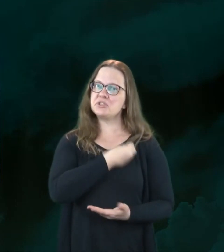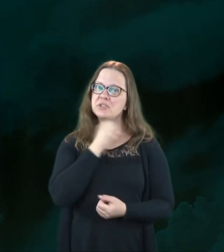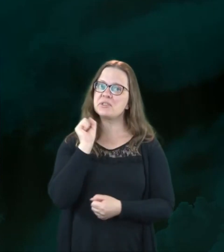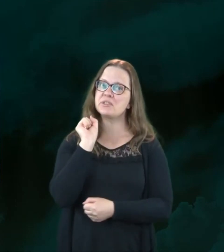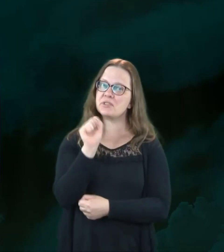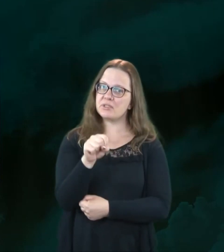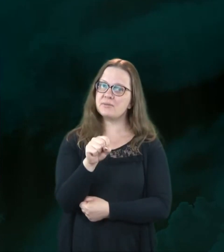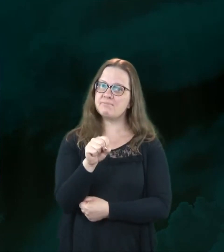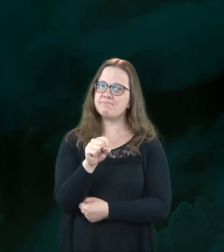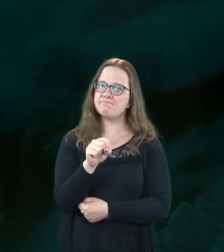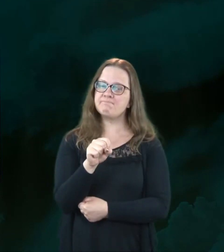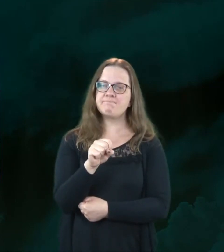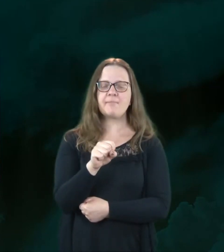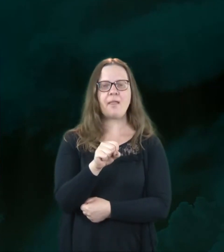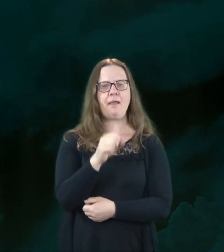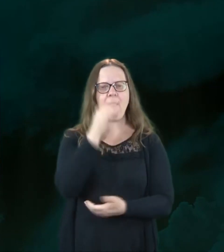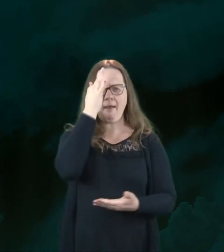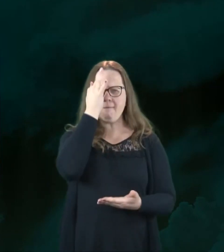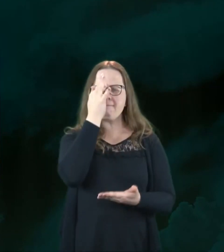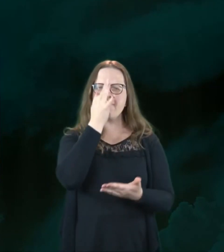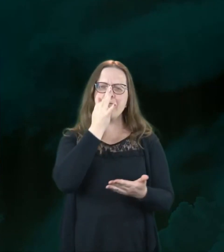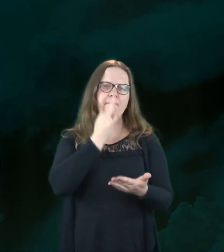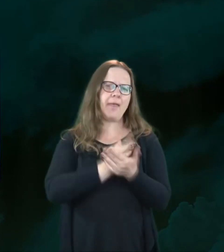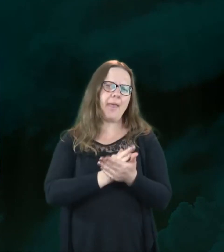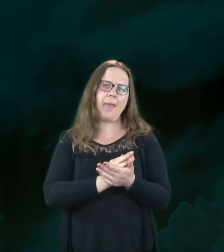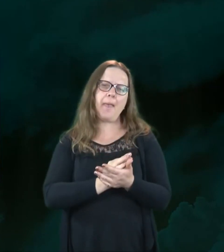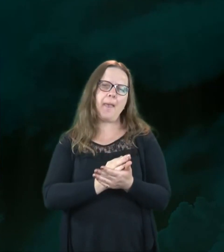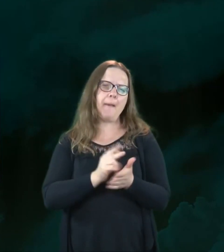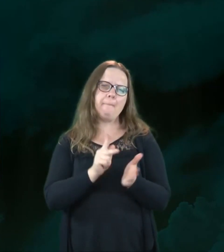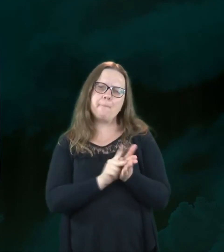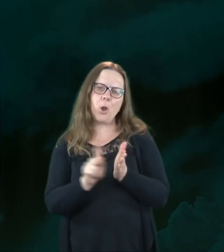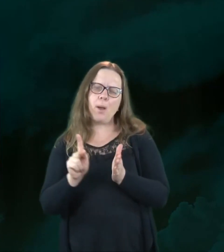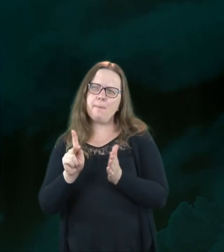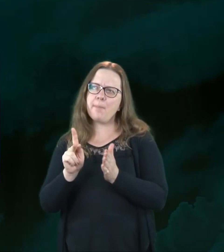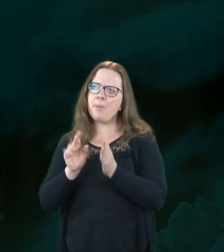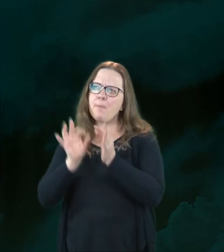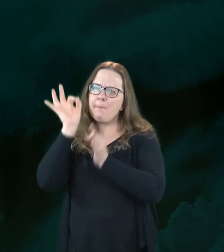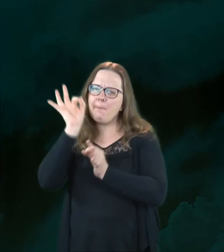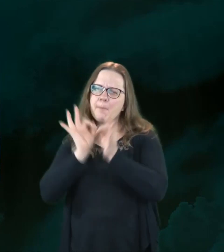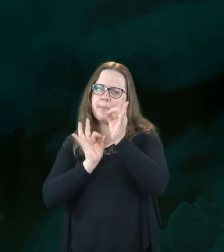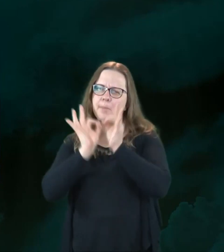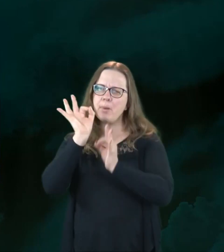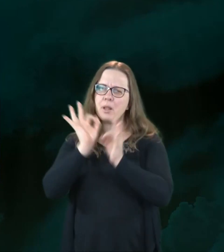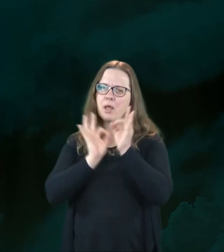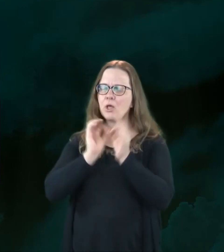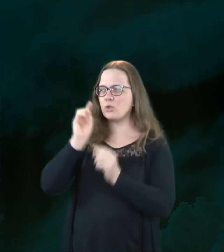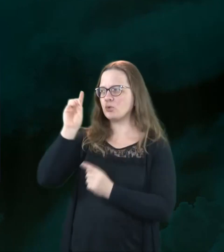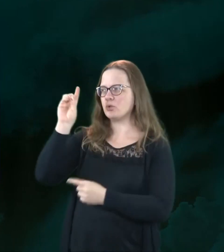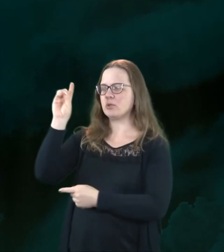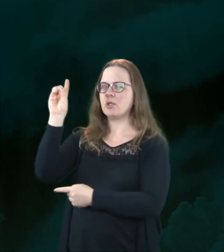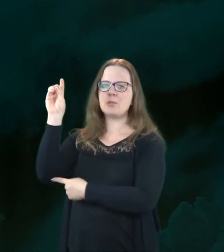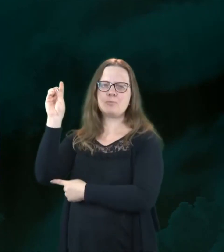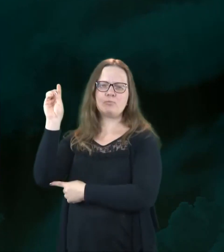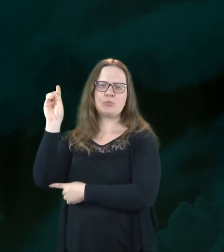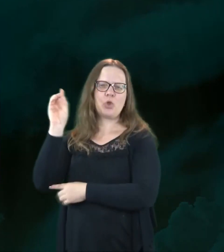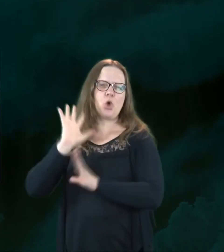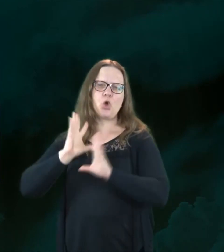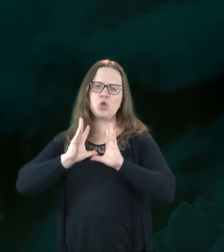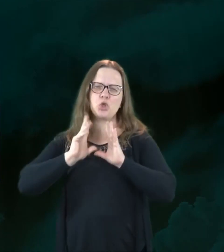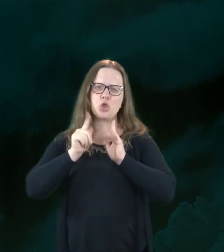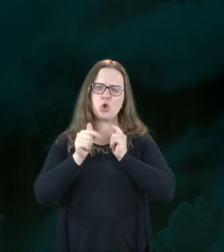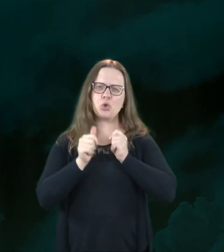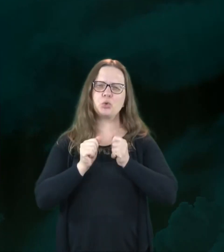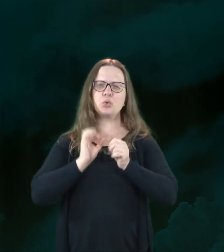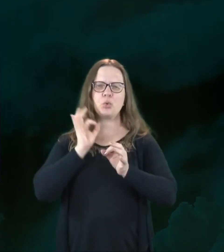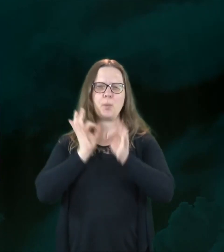a própria economia de Deus, é o próprio plano de Deus. Todo trabalho de Deus está baseado nisso, a